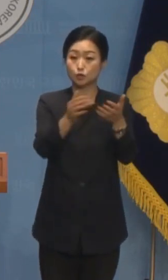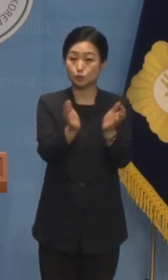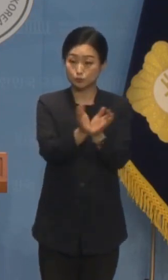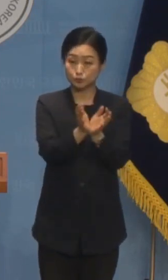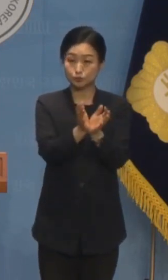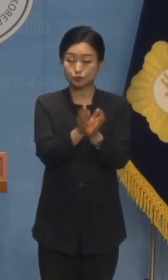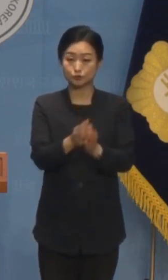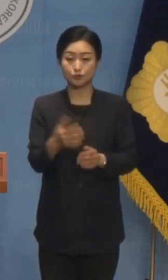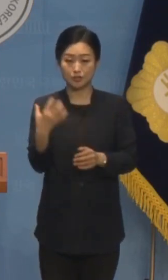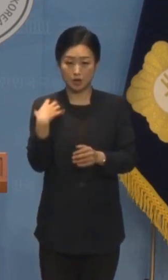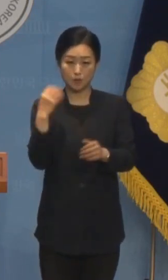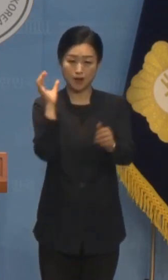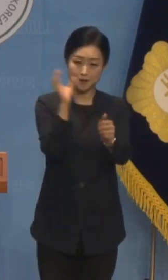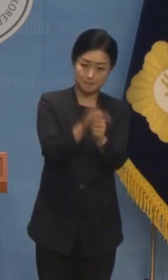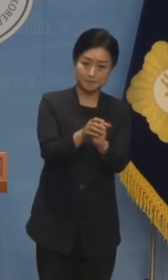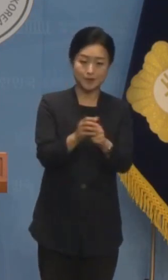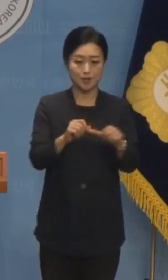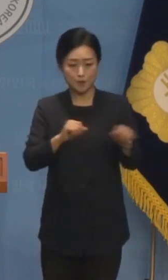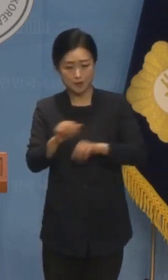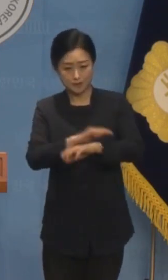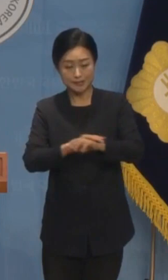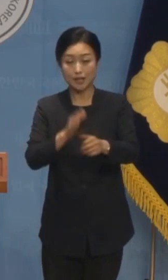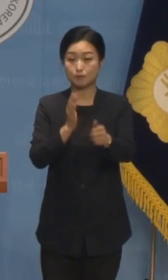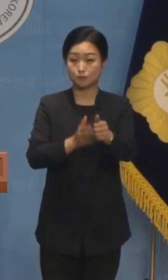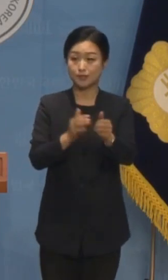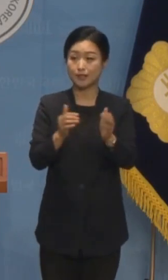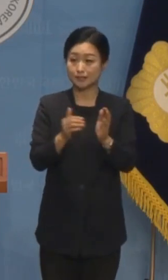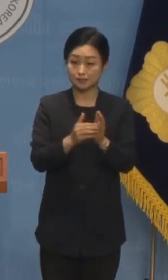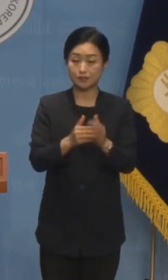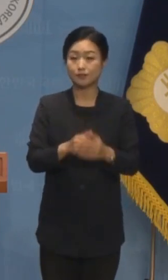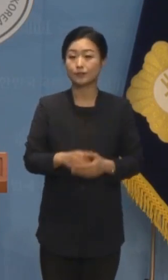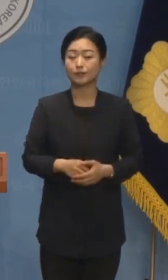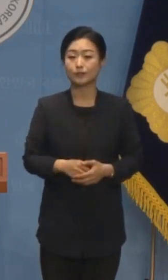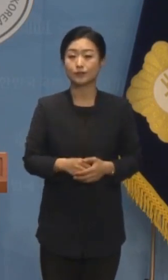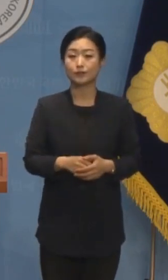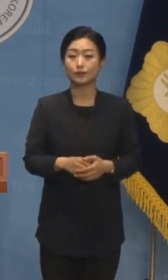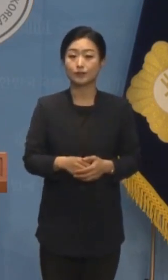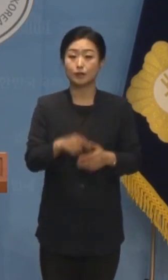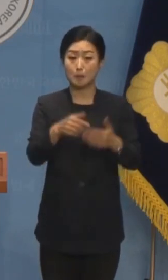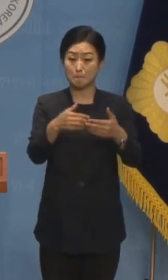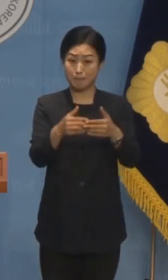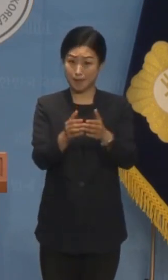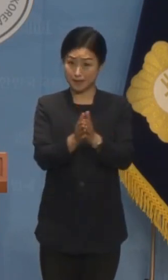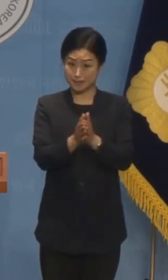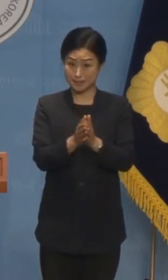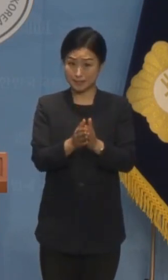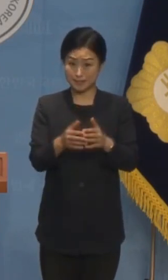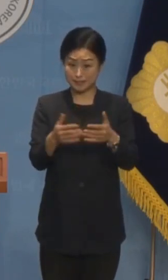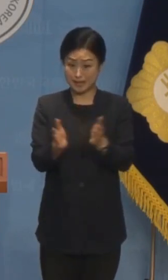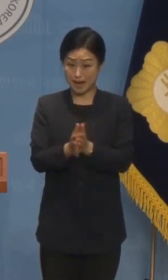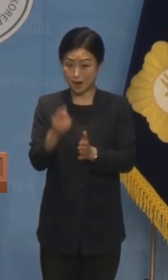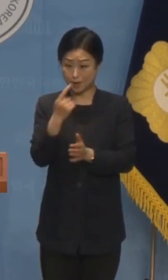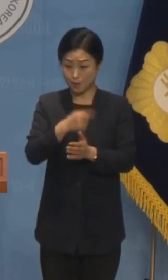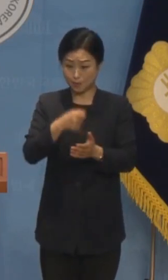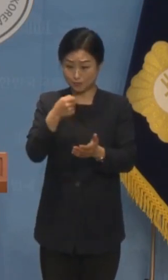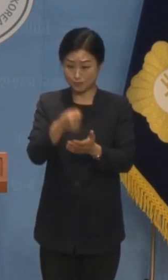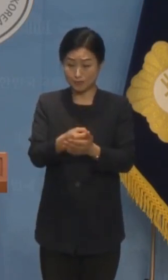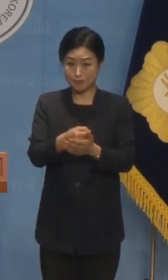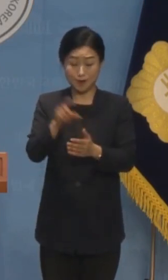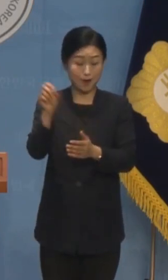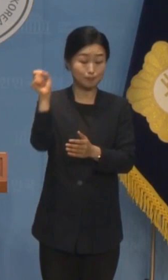주도적 역할을 하라는 취지의 발언을 했습니다. 여성가족부 폐지를 당론으로 내세우던